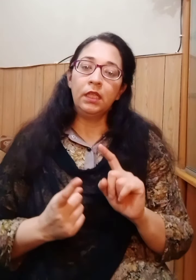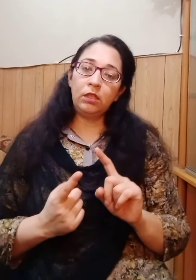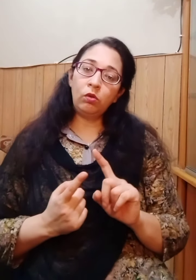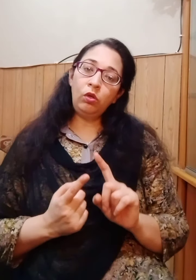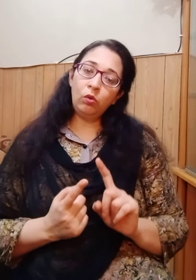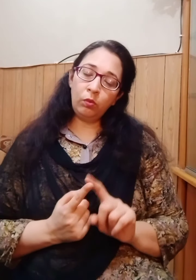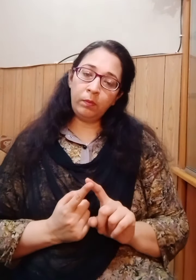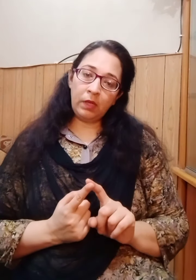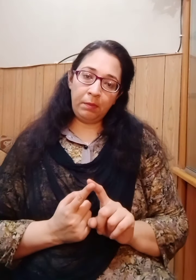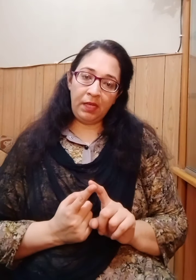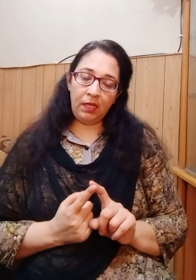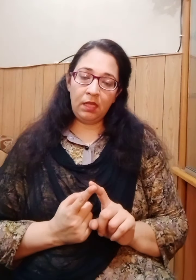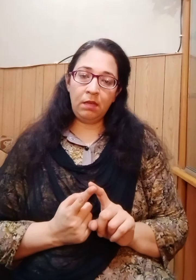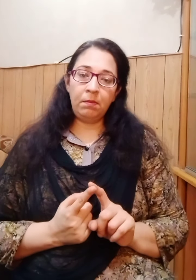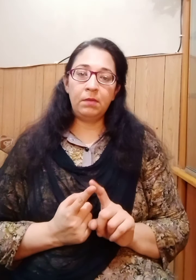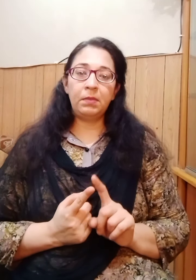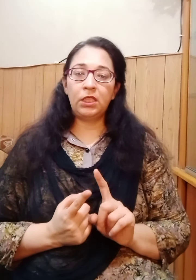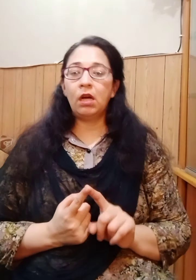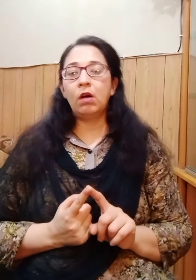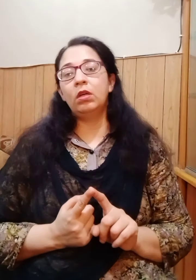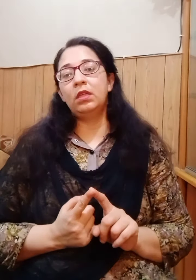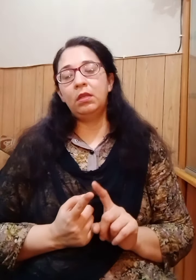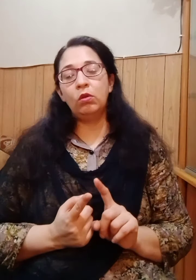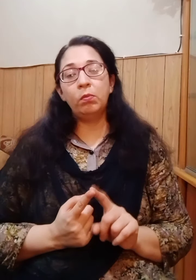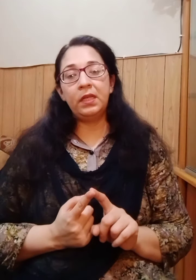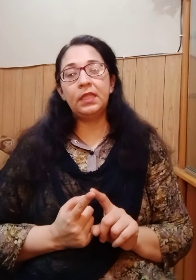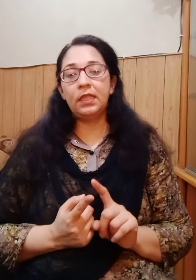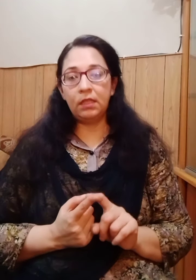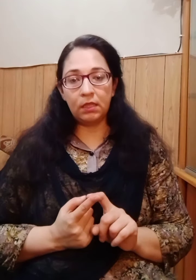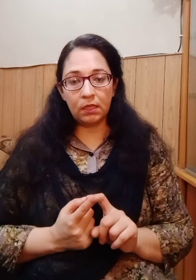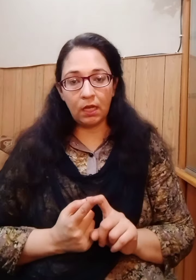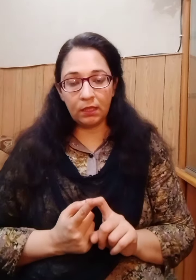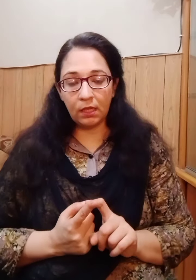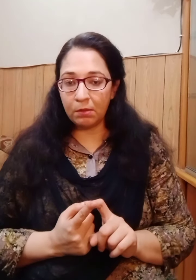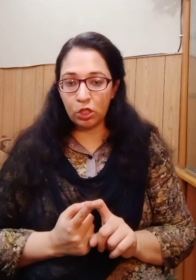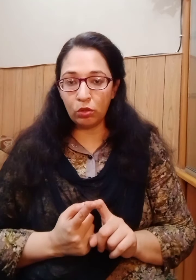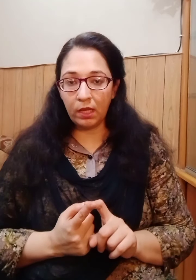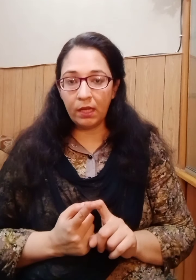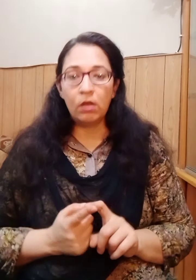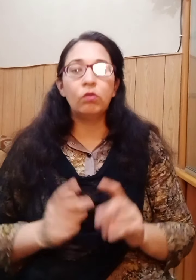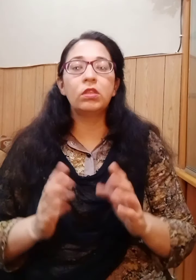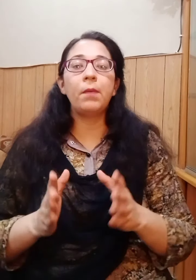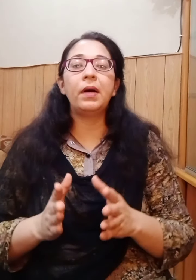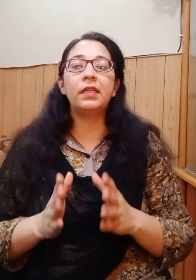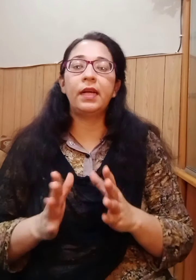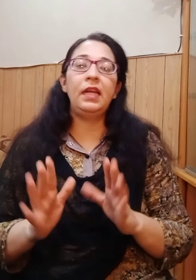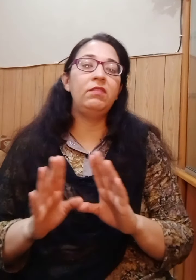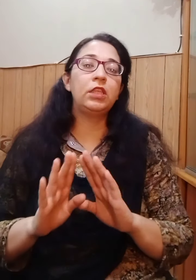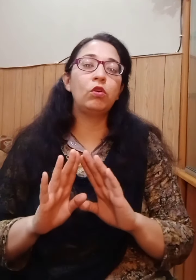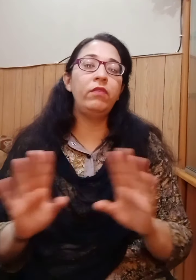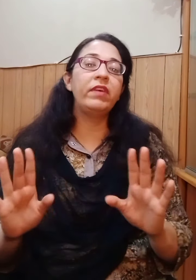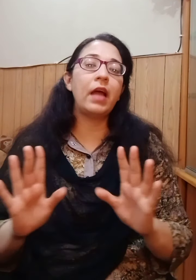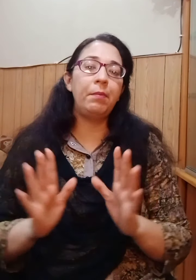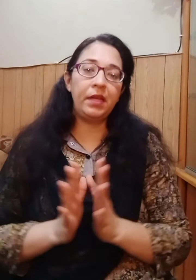9 महीने से बचाव होता है उसके पास सब्सक्राइब